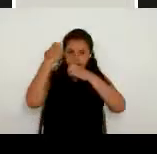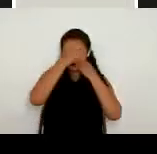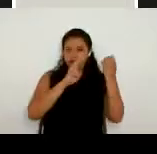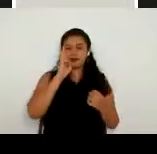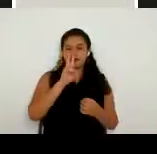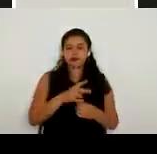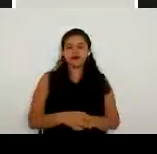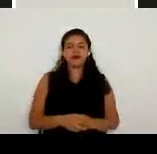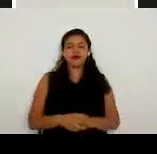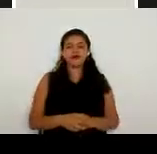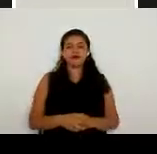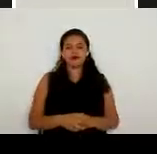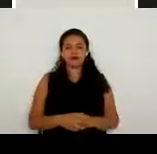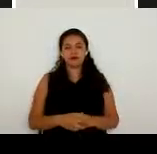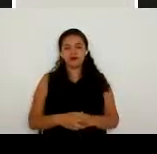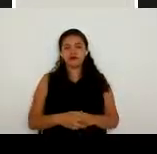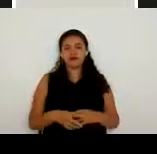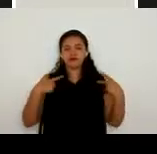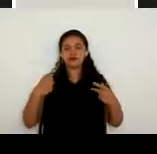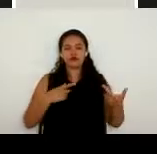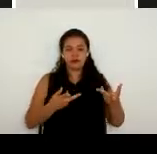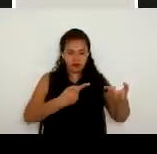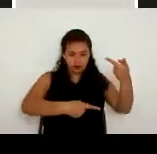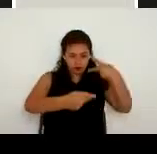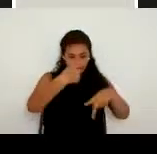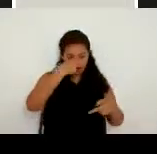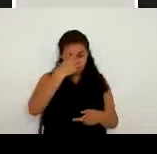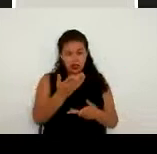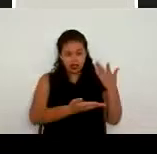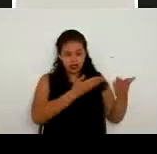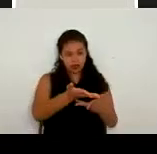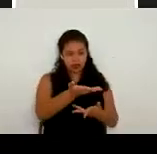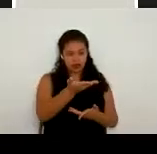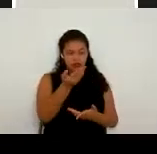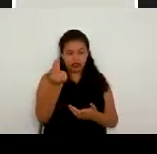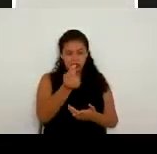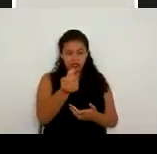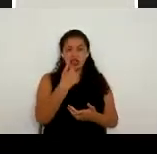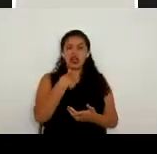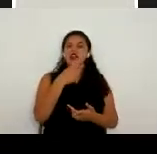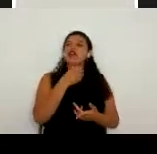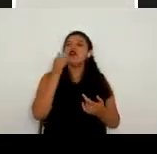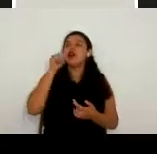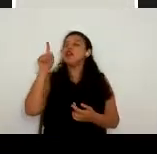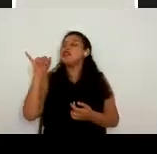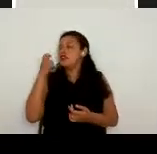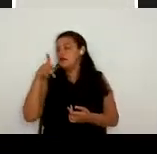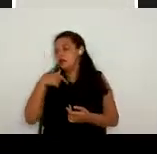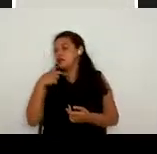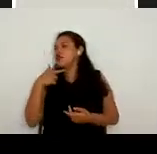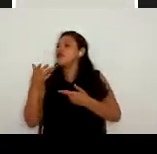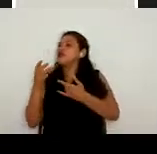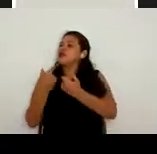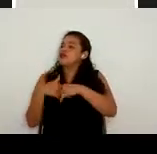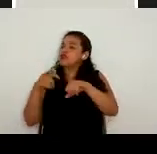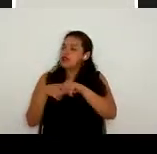demandantes del servicio se les va a hacer el estudio socioeconómicos y todos los estudios económicos van